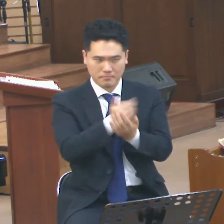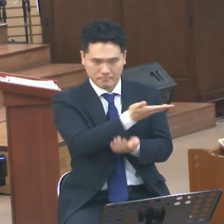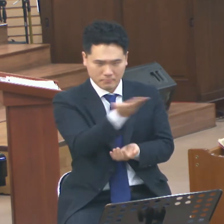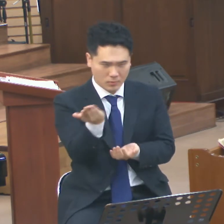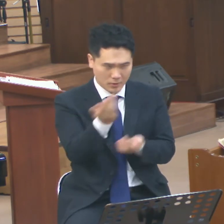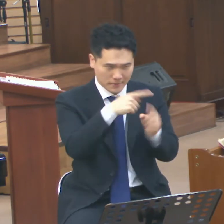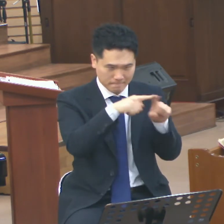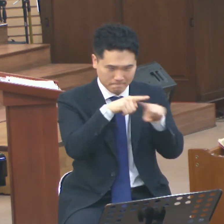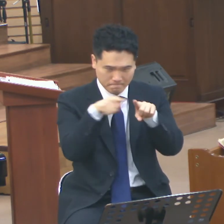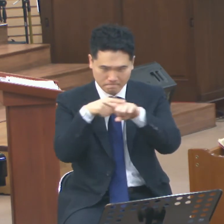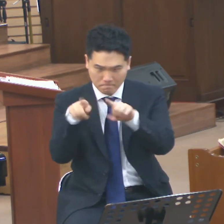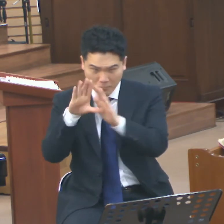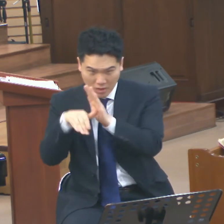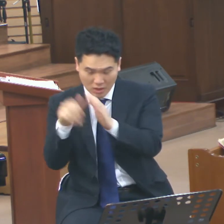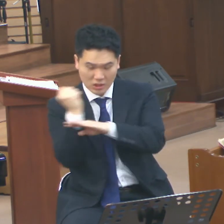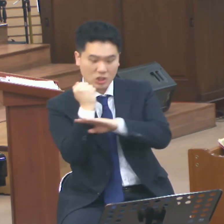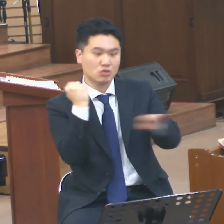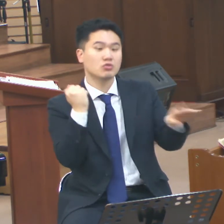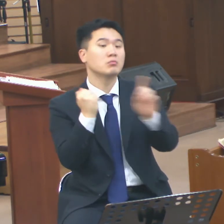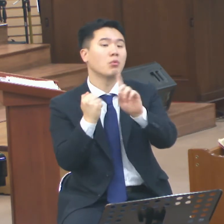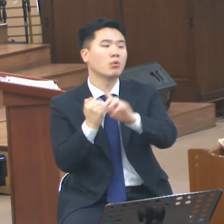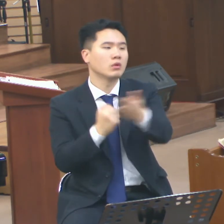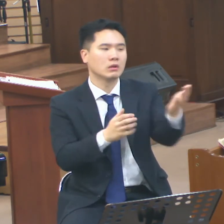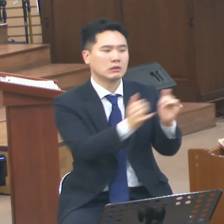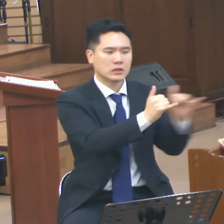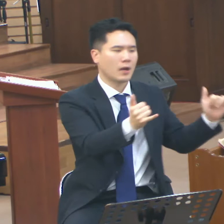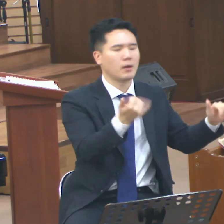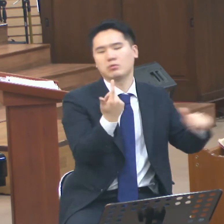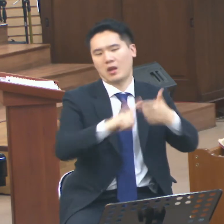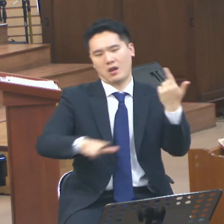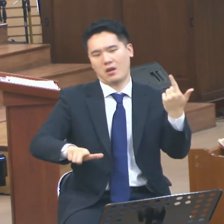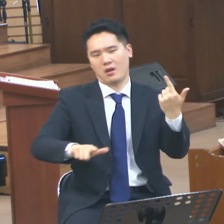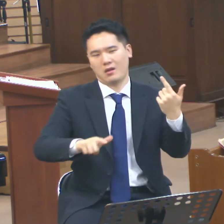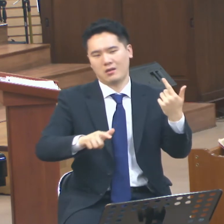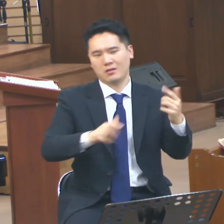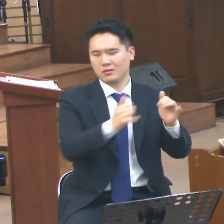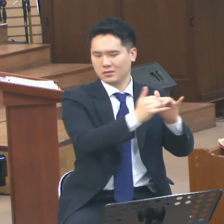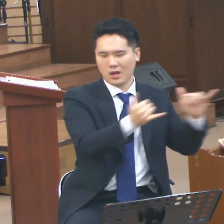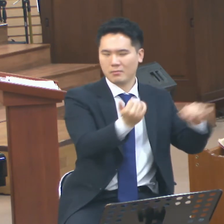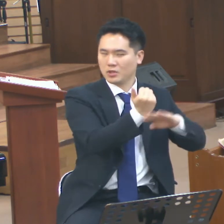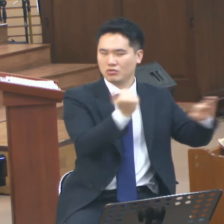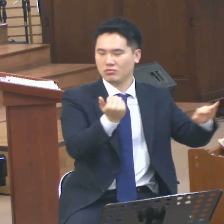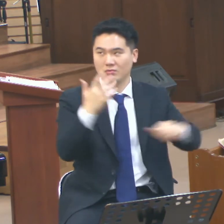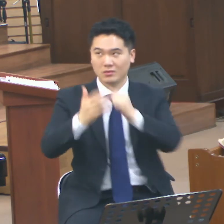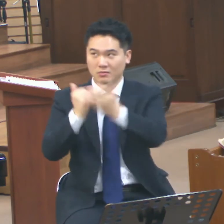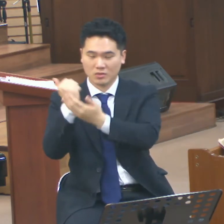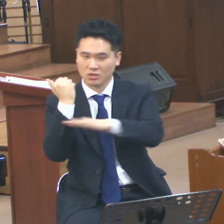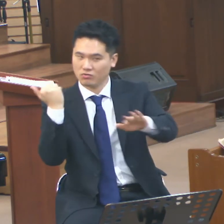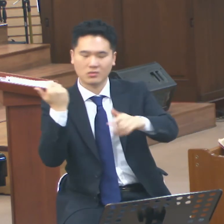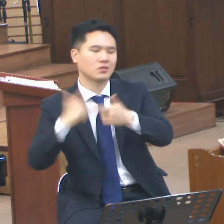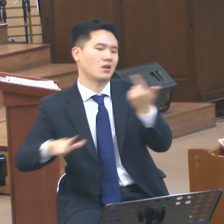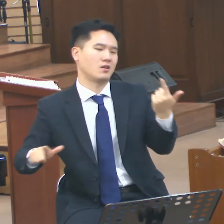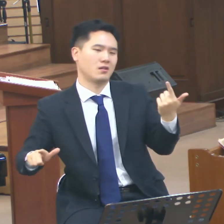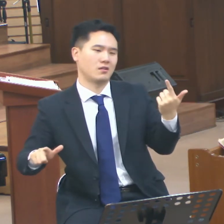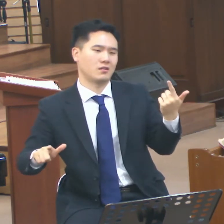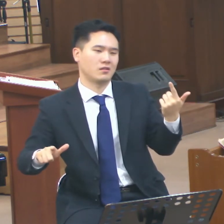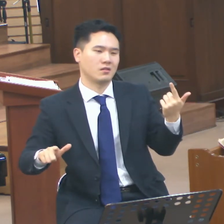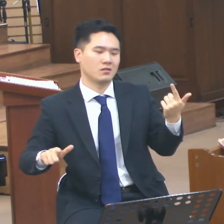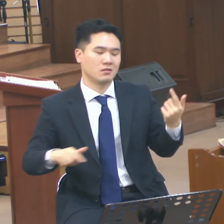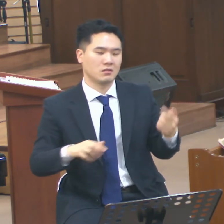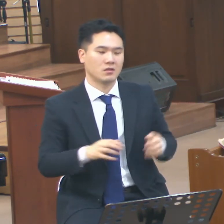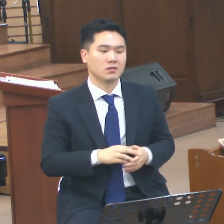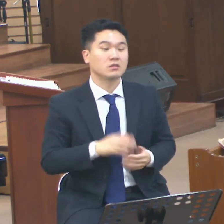않기 때문에 다른 판단을 하시고 다른 행동을 하니까 미운 거예요. 그래서 예수님은